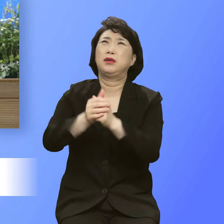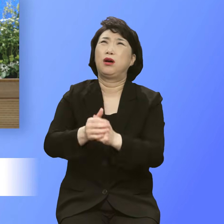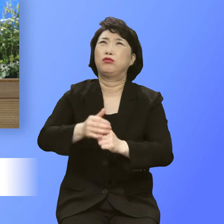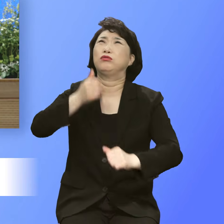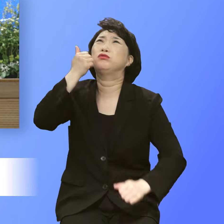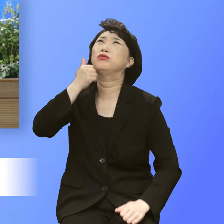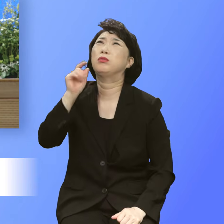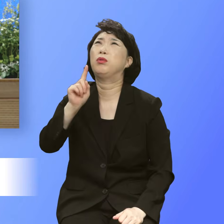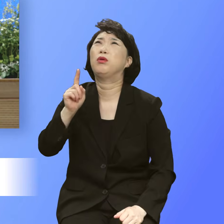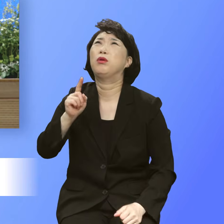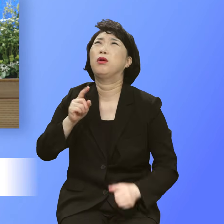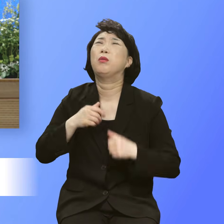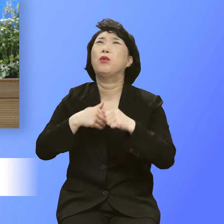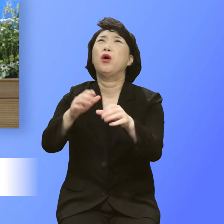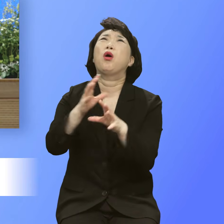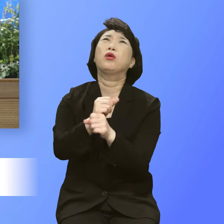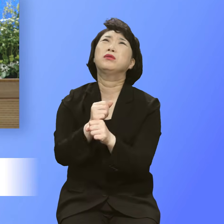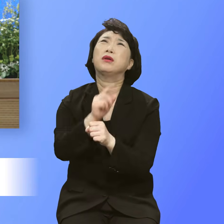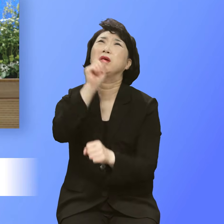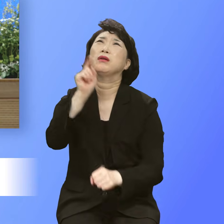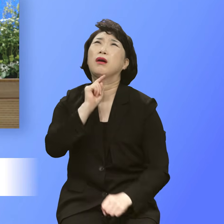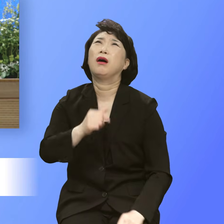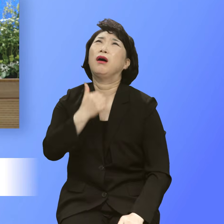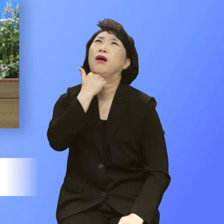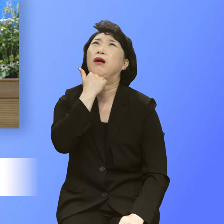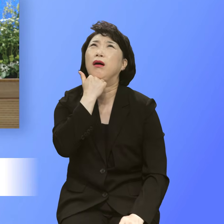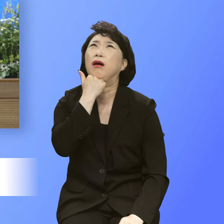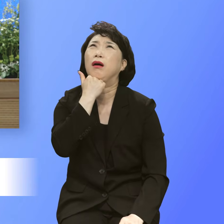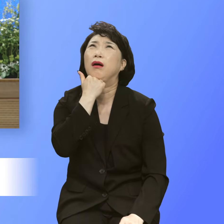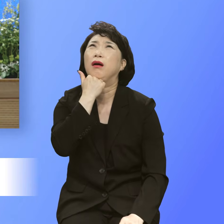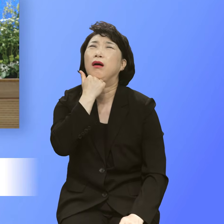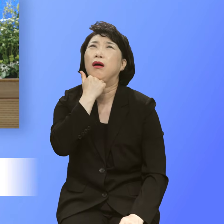했는데 언제 보낼까?